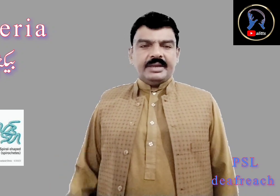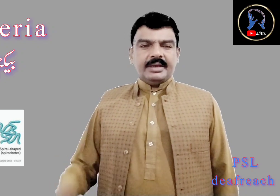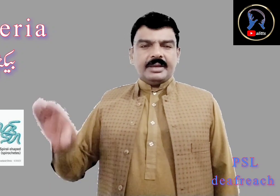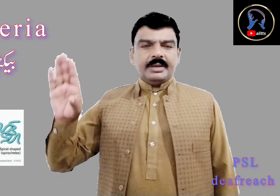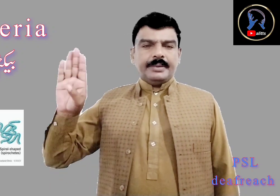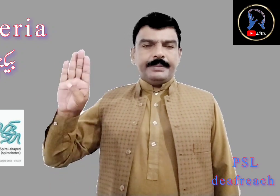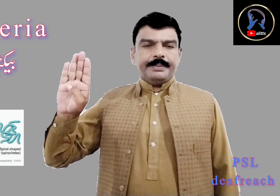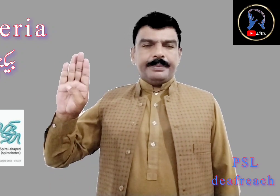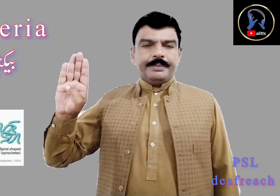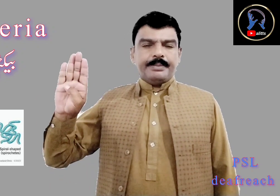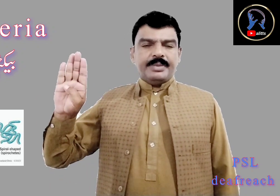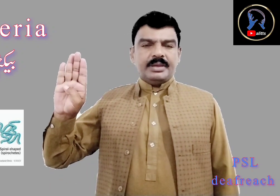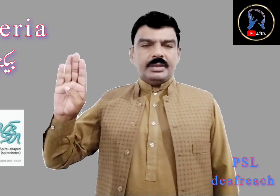बैक्टीरिया बी